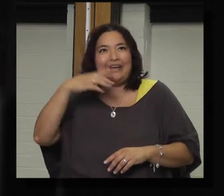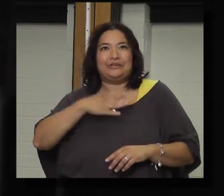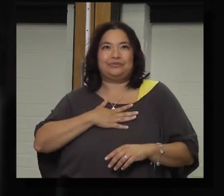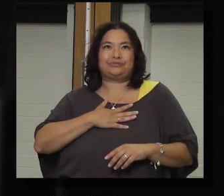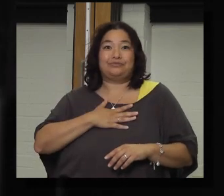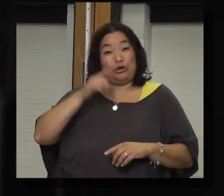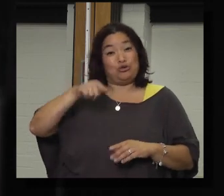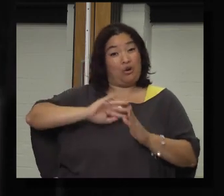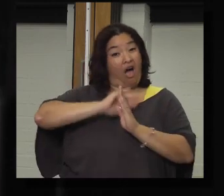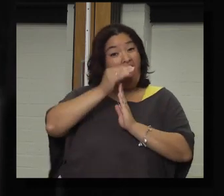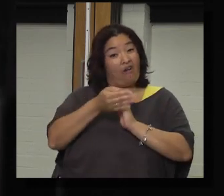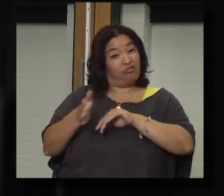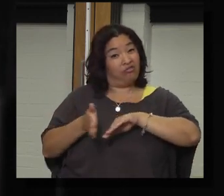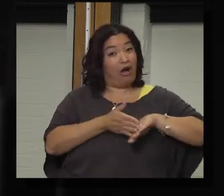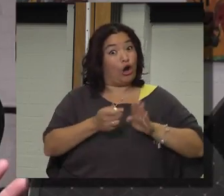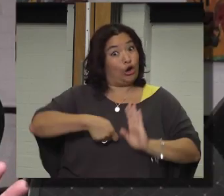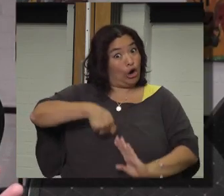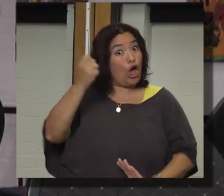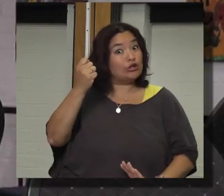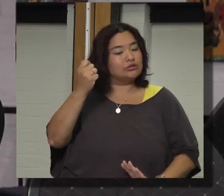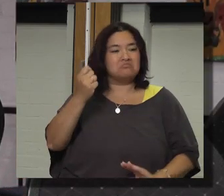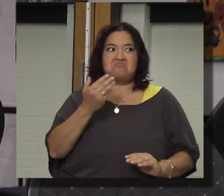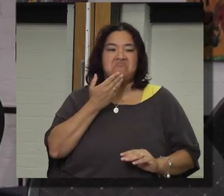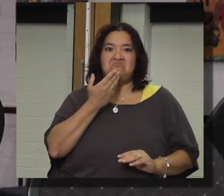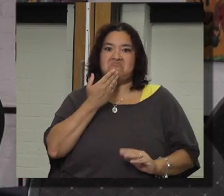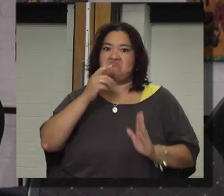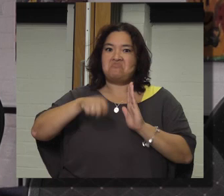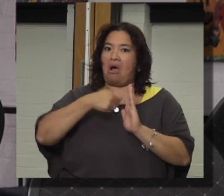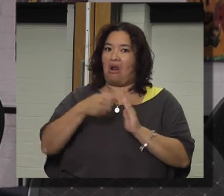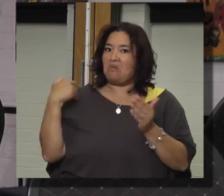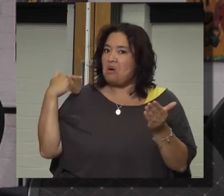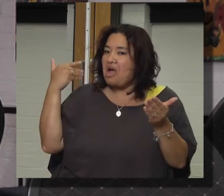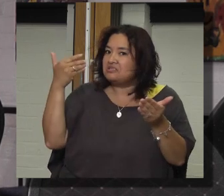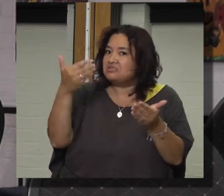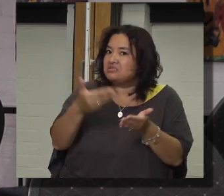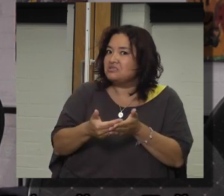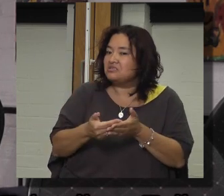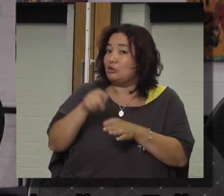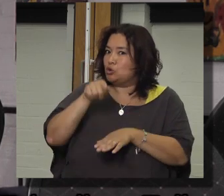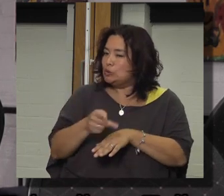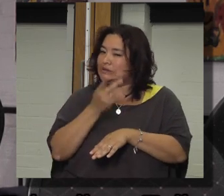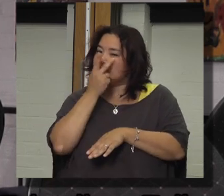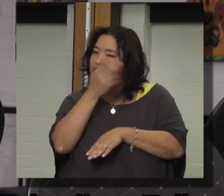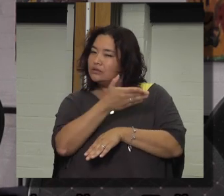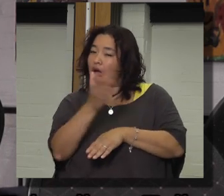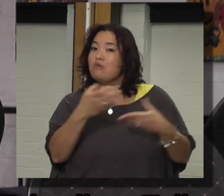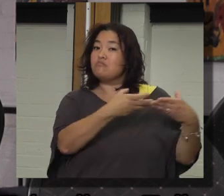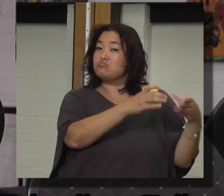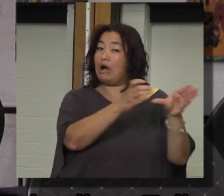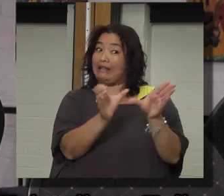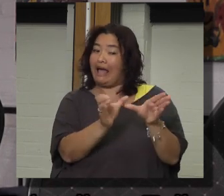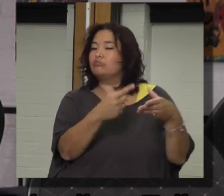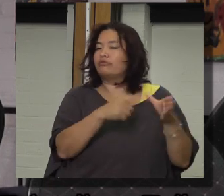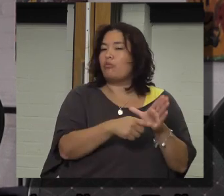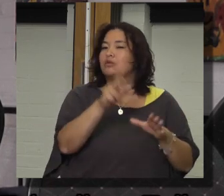Nou, ik denk dat het is nu af. Het is gelukt. Het was geen makkelijk project. En wat je nu ziet is